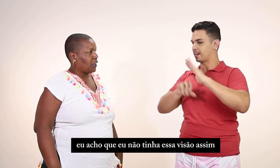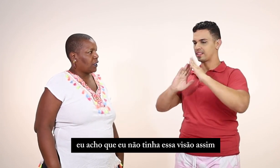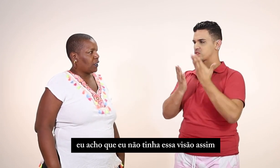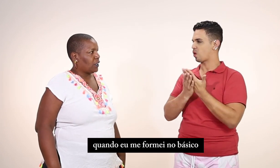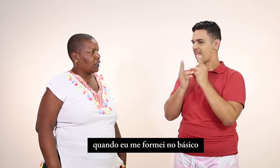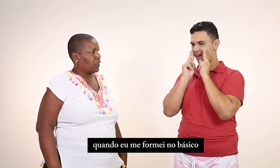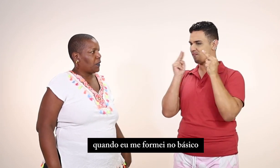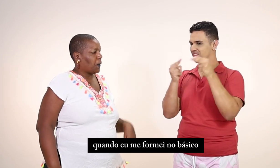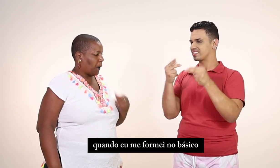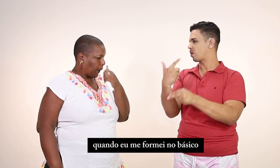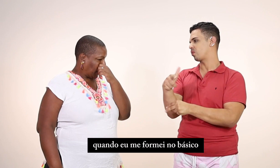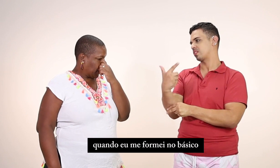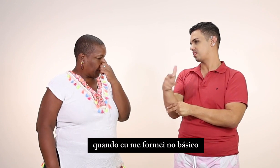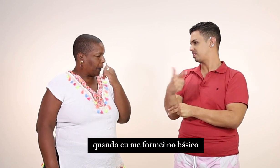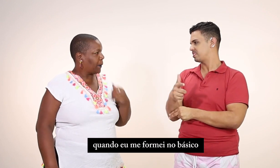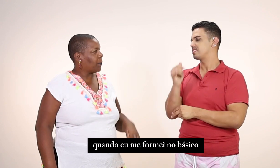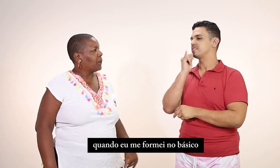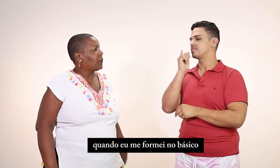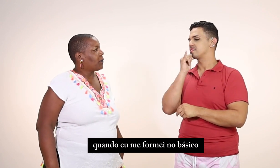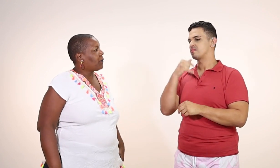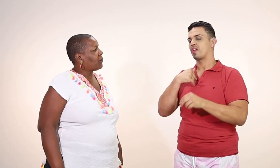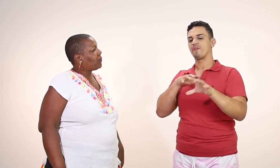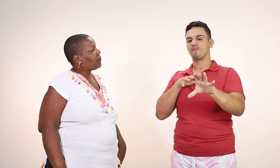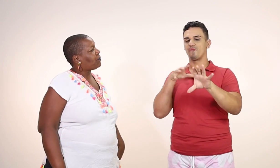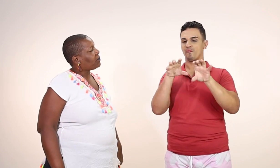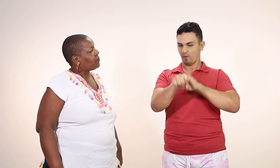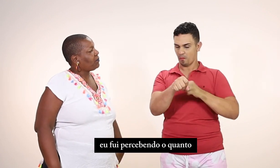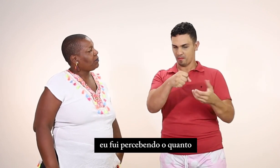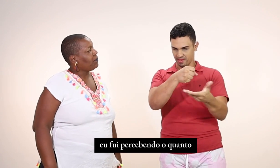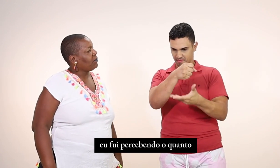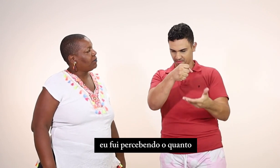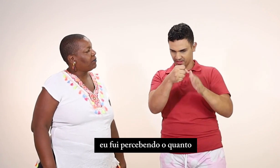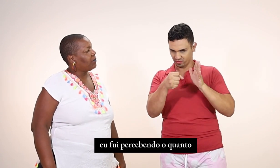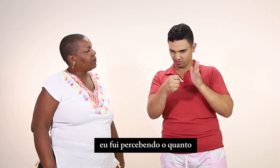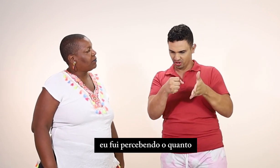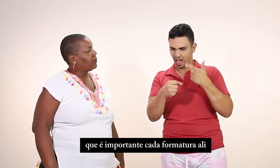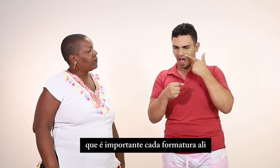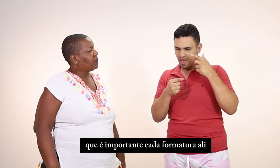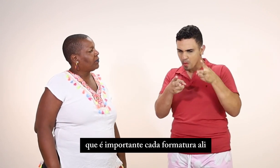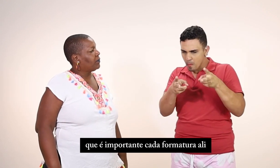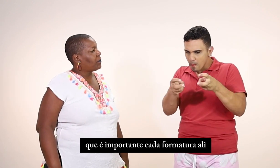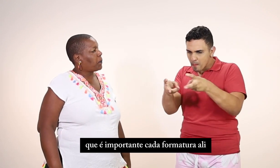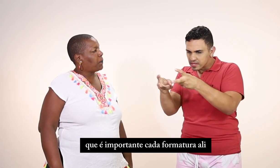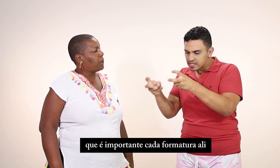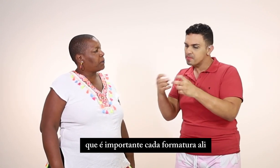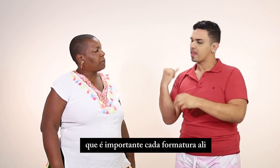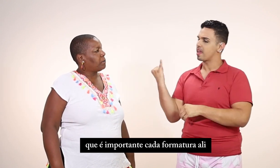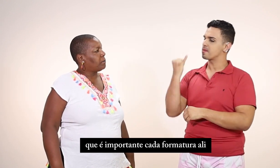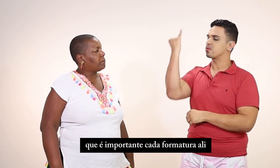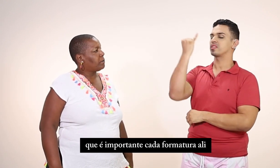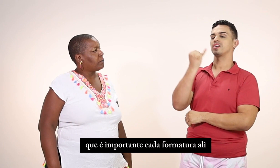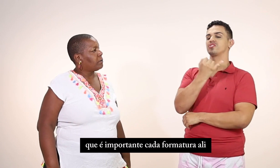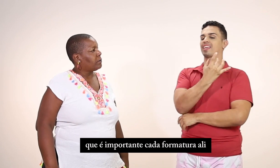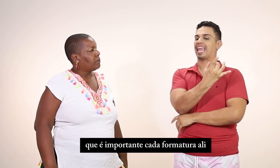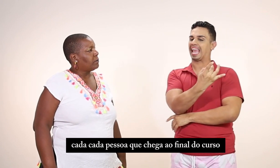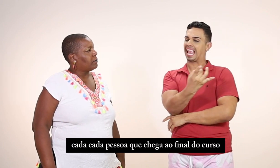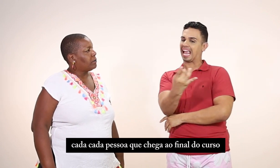assim, quando eu me formei no básico, eu fui percebendo o quanto que é importante cada formatura ali,